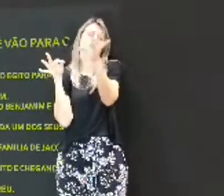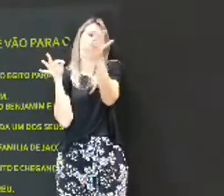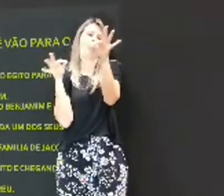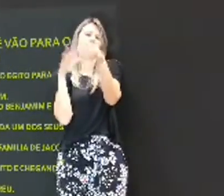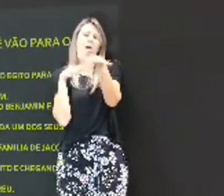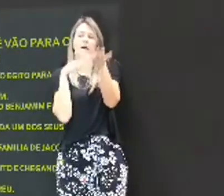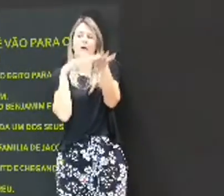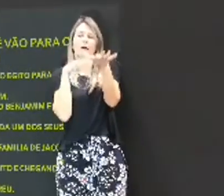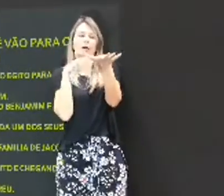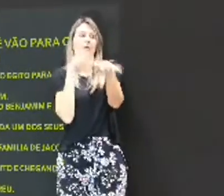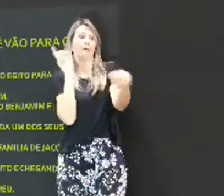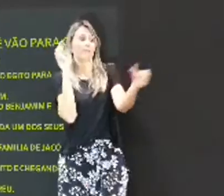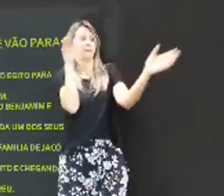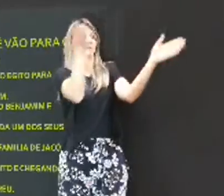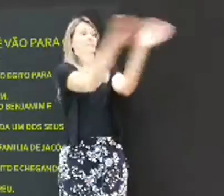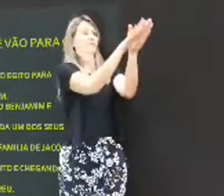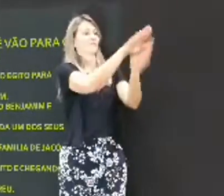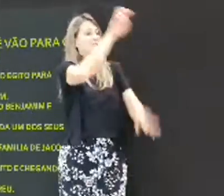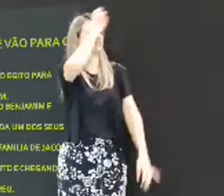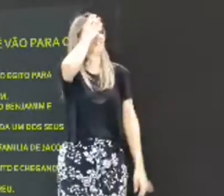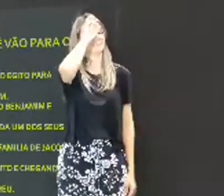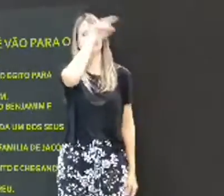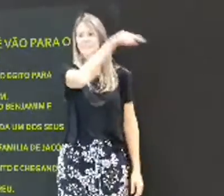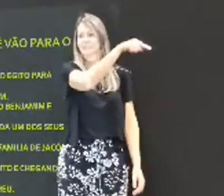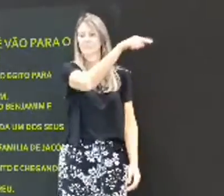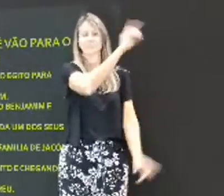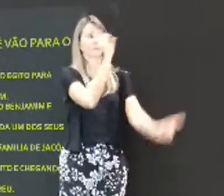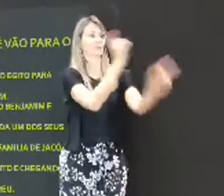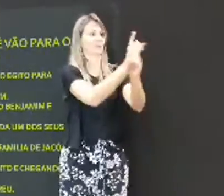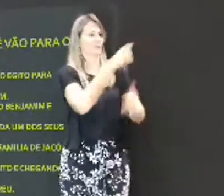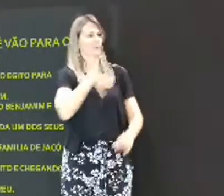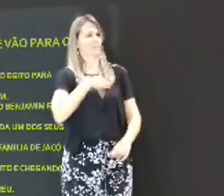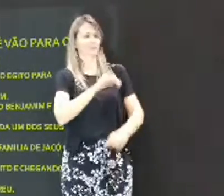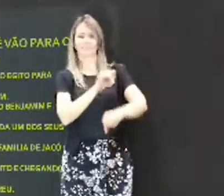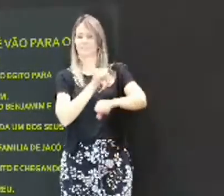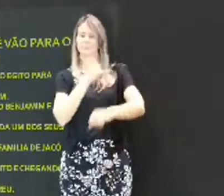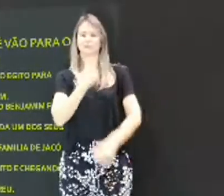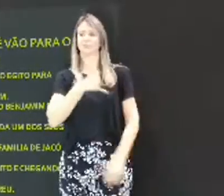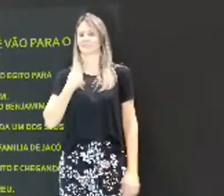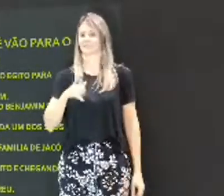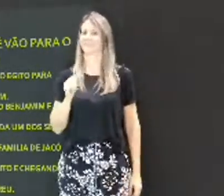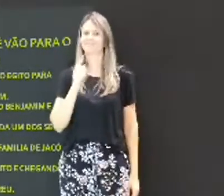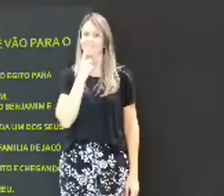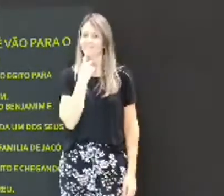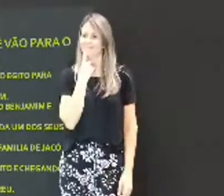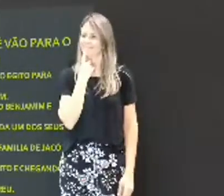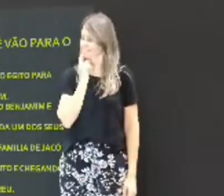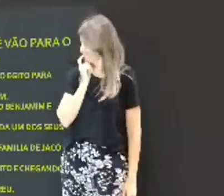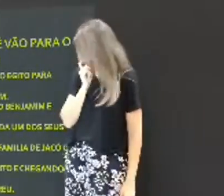o Egito, voltaram para o Egito em caravana, voltaram para o Egito para encontrar José.